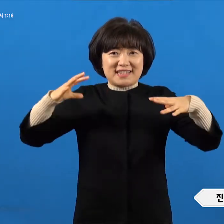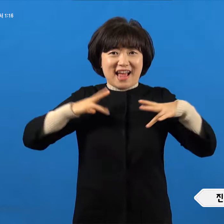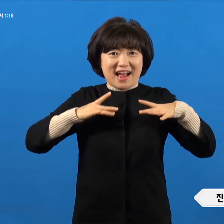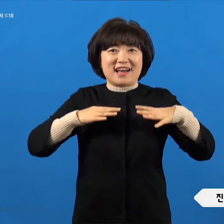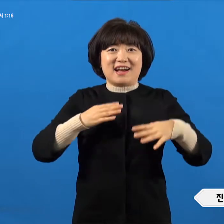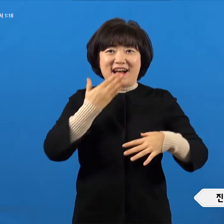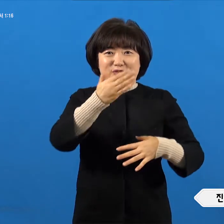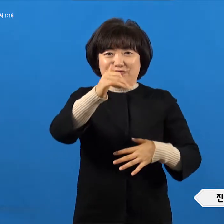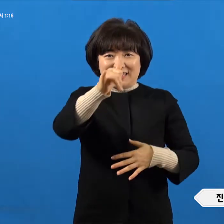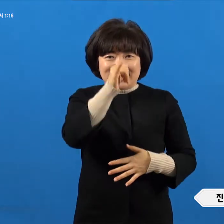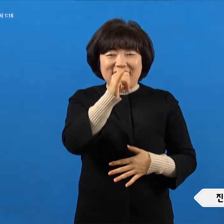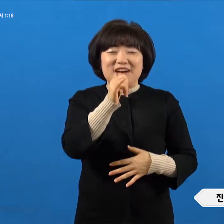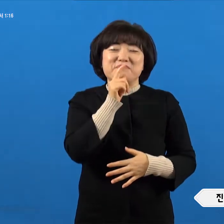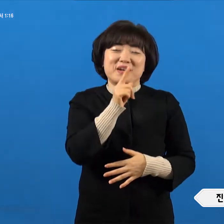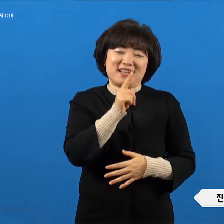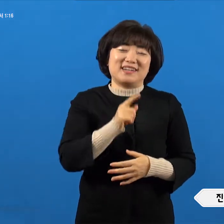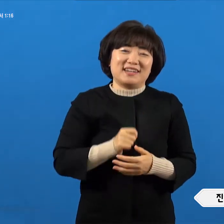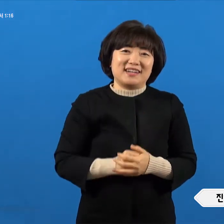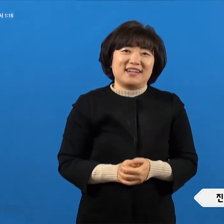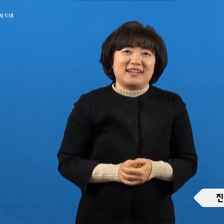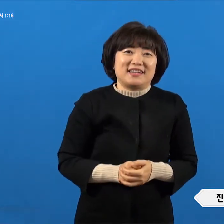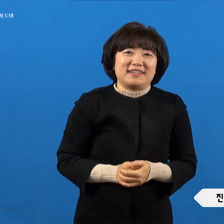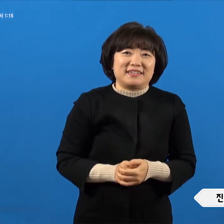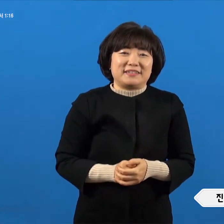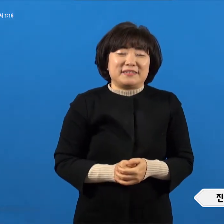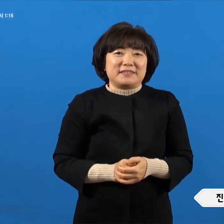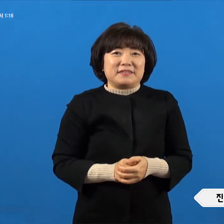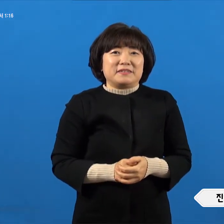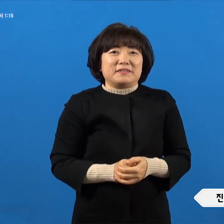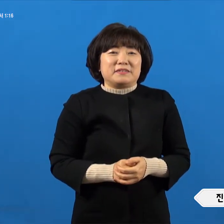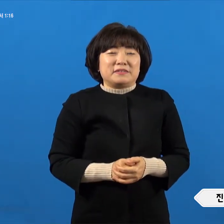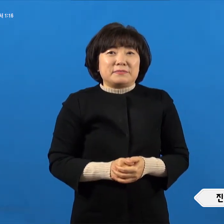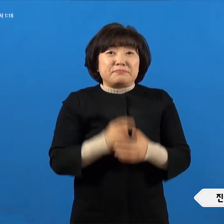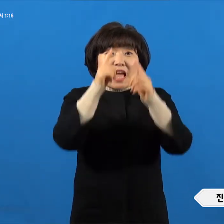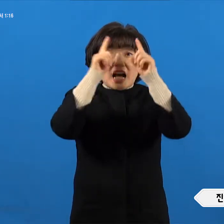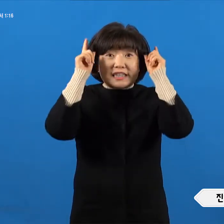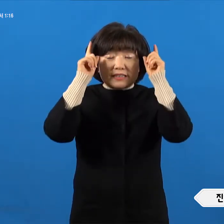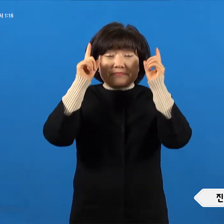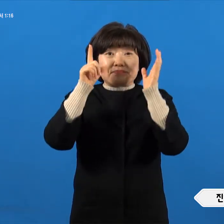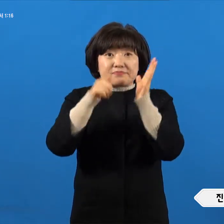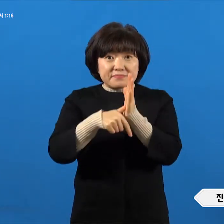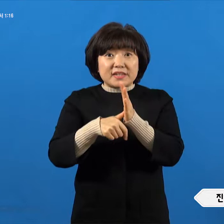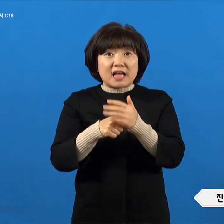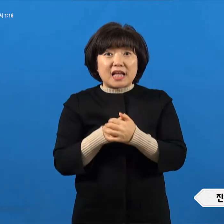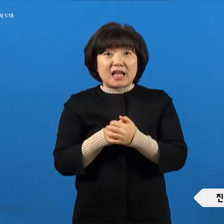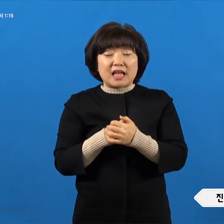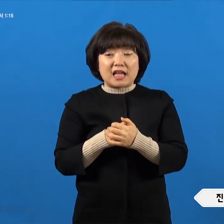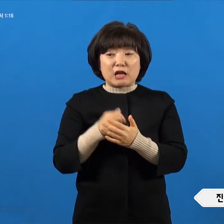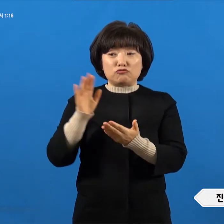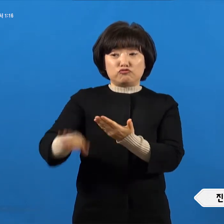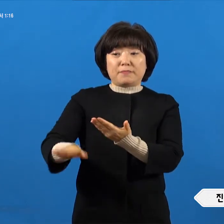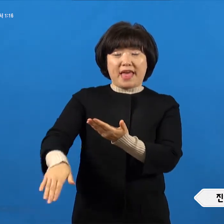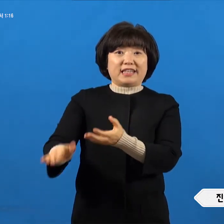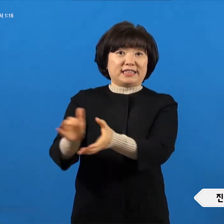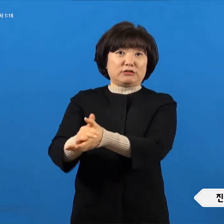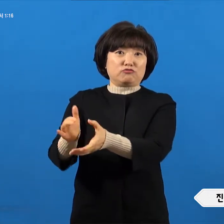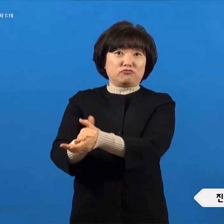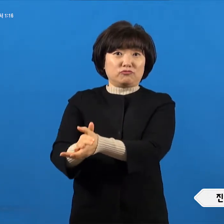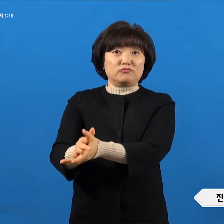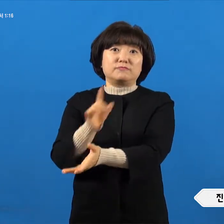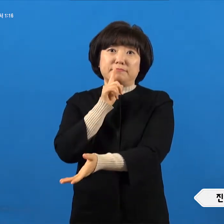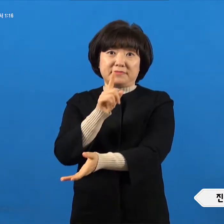자랑한다라고 그는 고백하고 있습니다. 대학교 때 한 후배 친구의